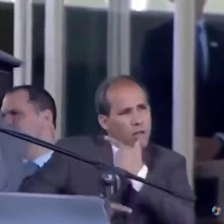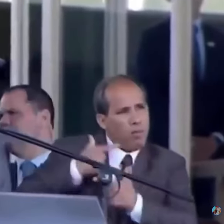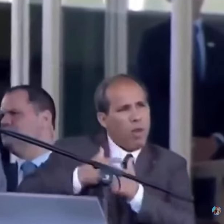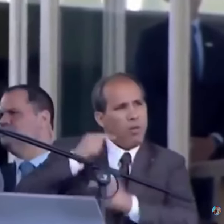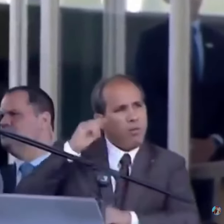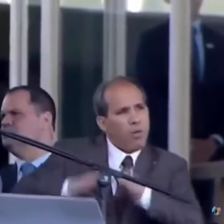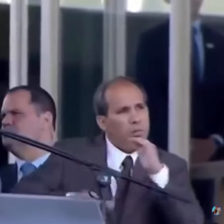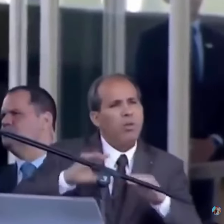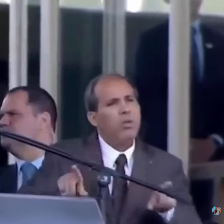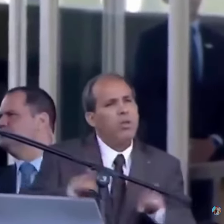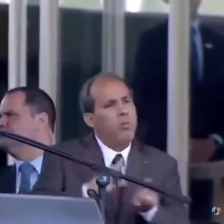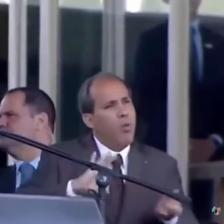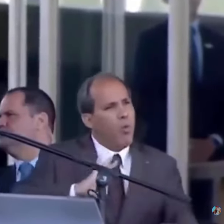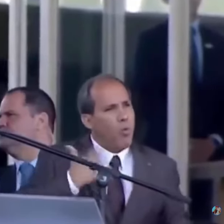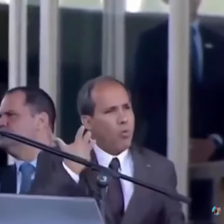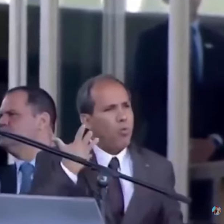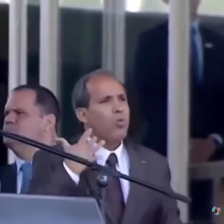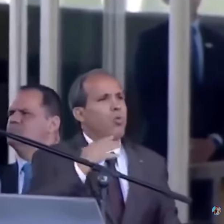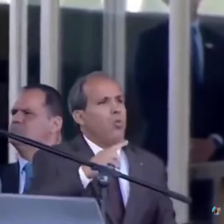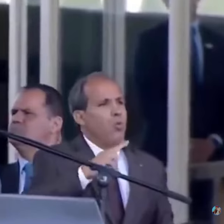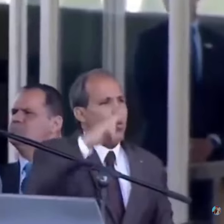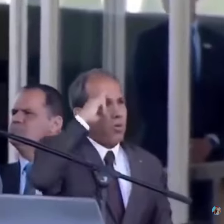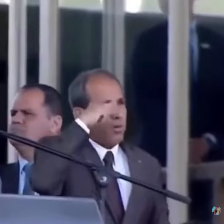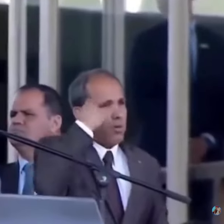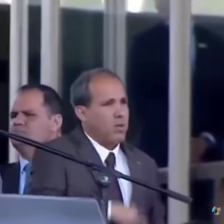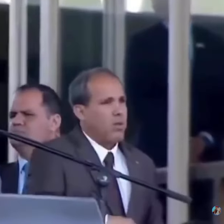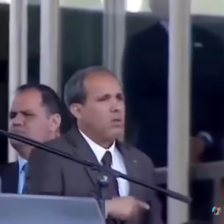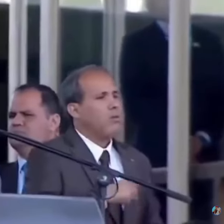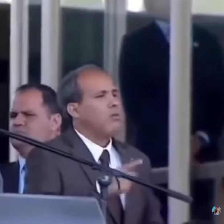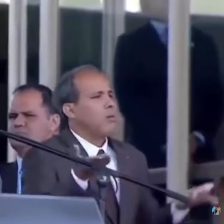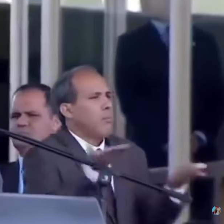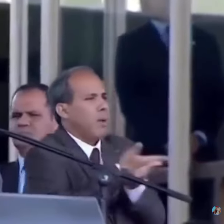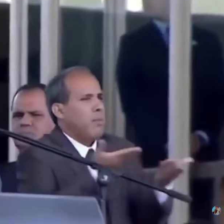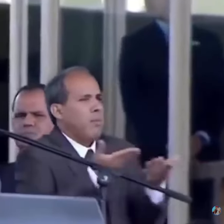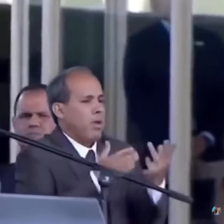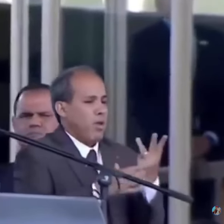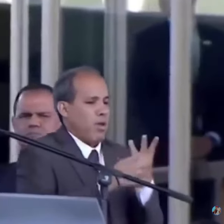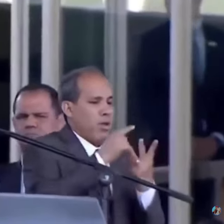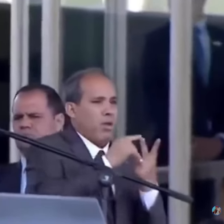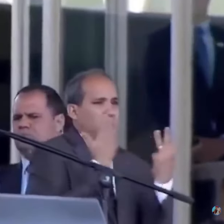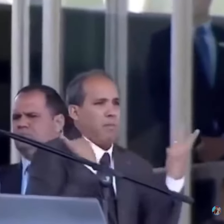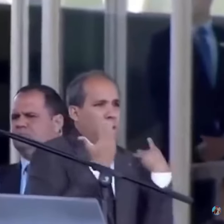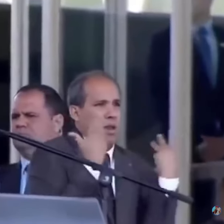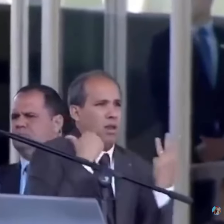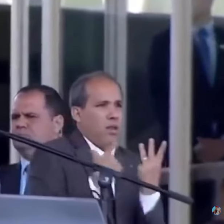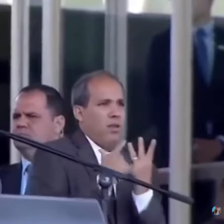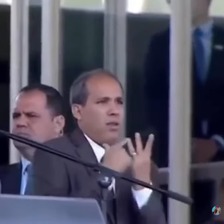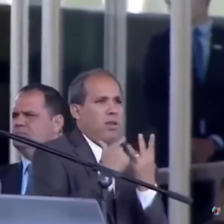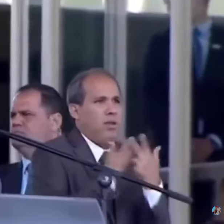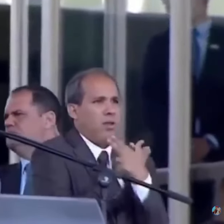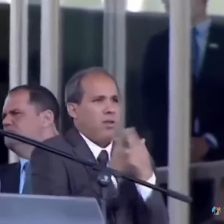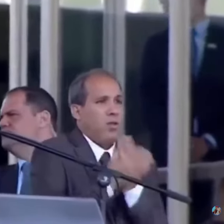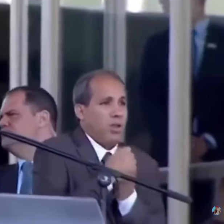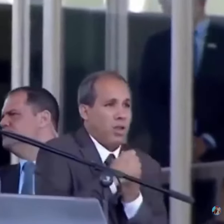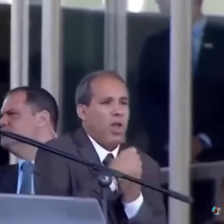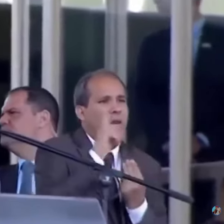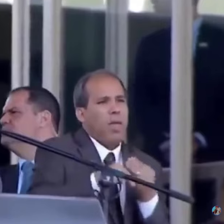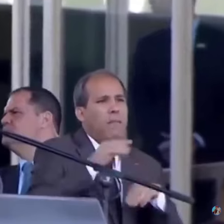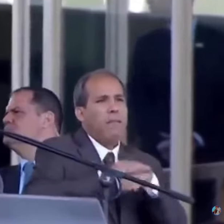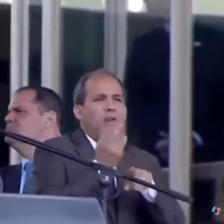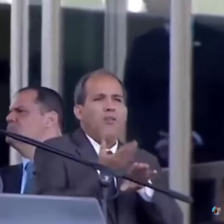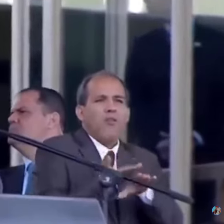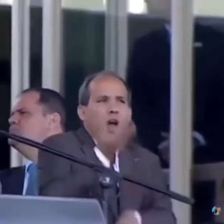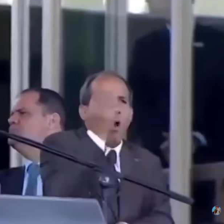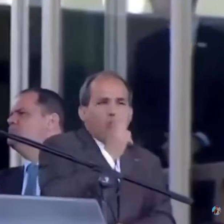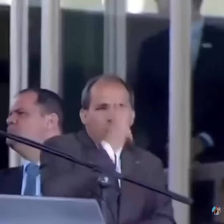não da população, obviamente. O Exército compartilha com as forças co-irmãs os maiores índices de confiança da sociedade